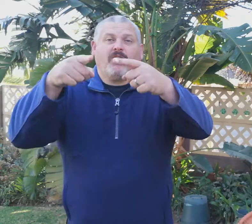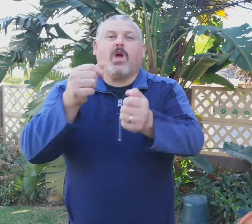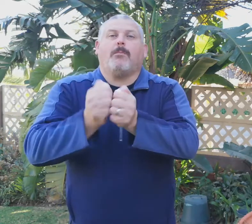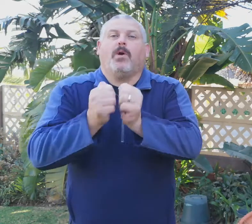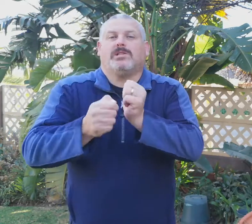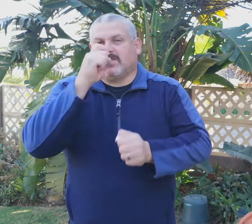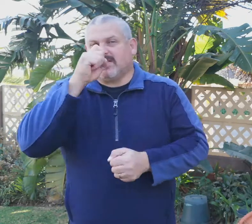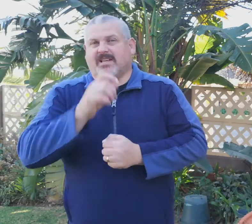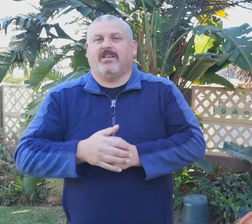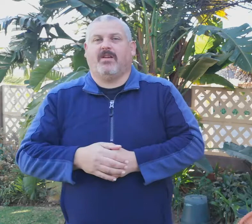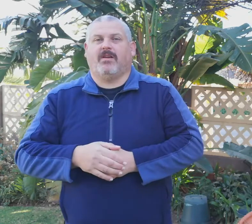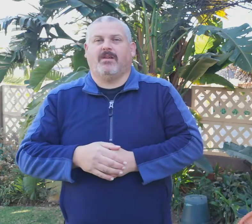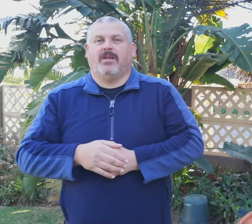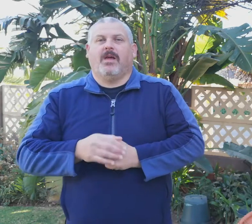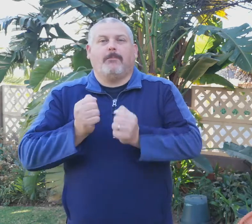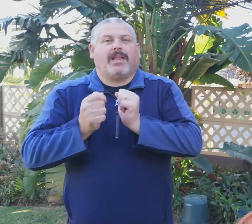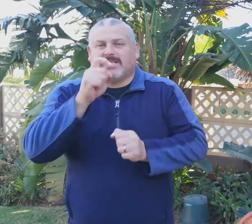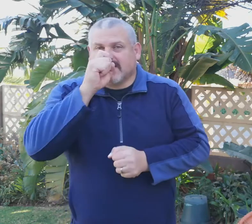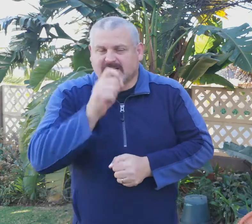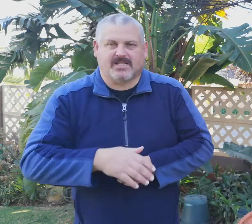mind for your brothers and sisters. That's